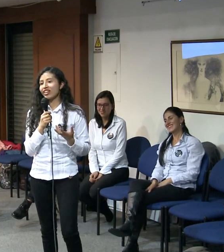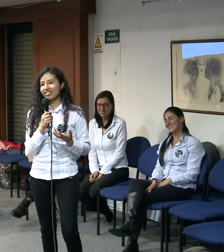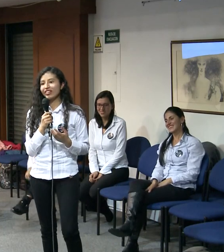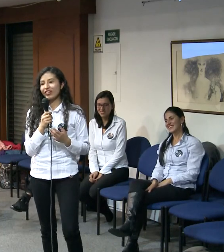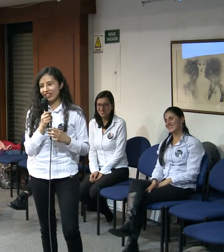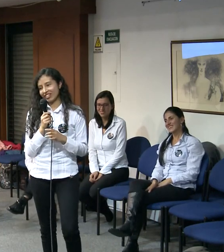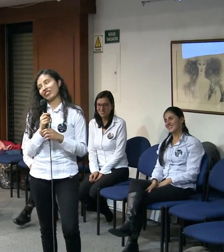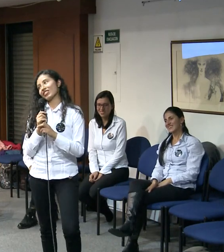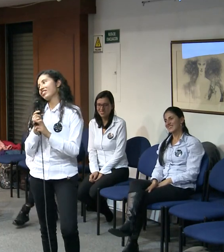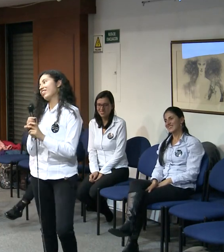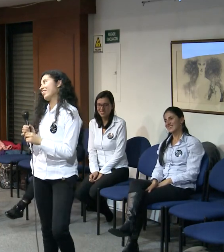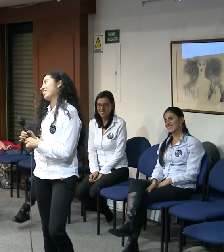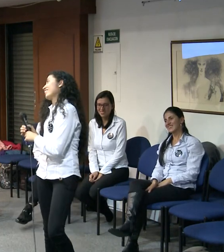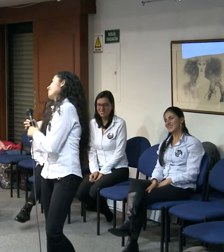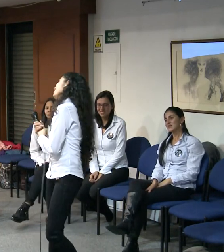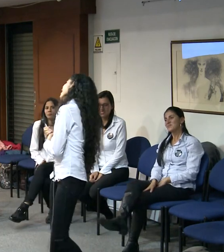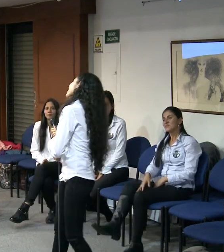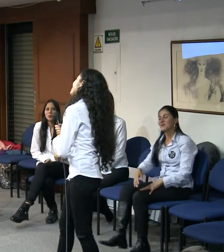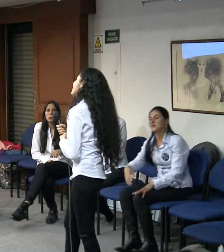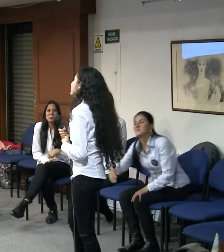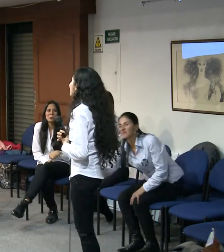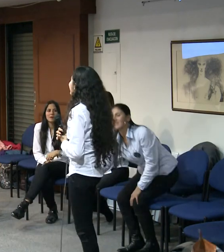esa conexión con ellos.